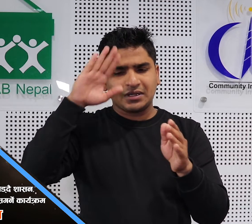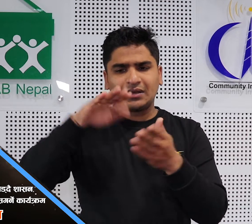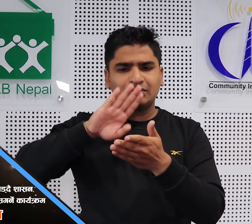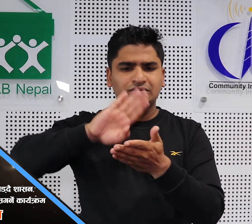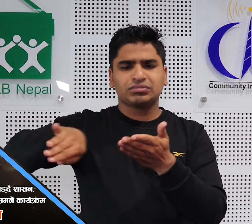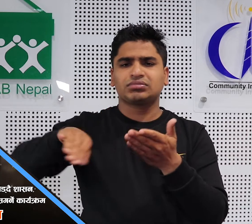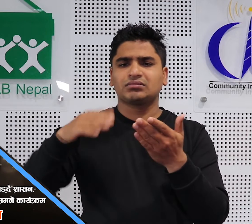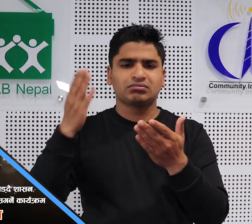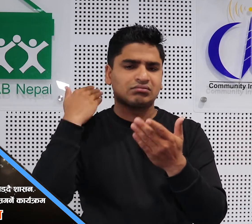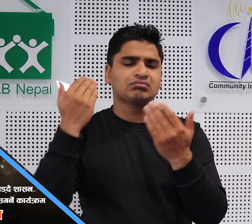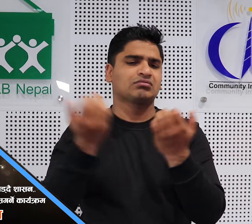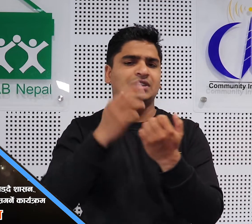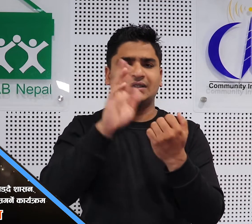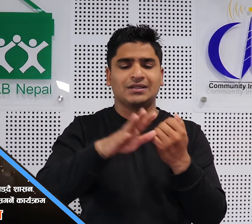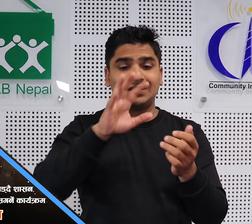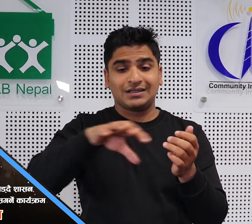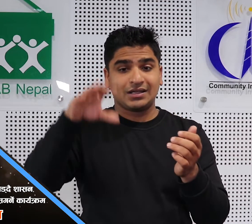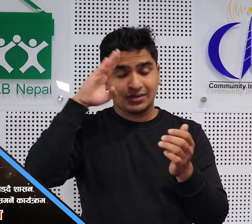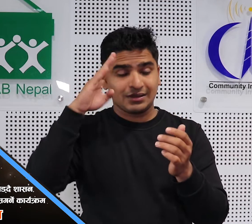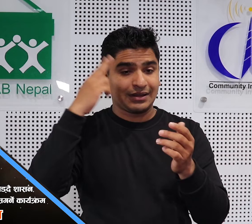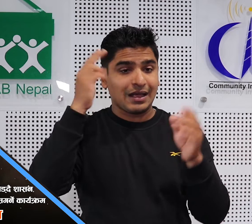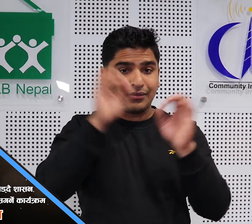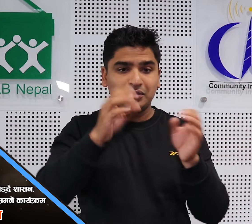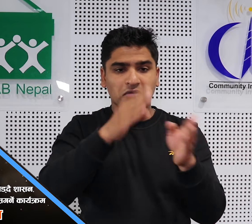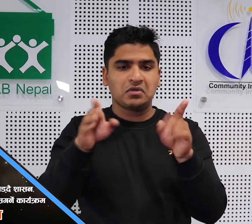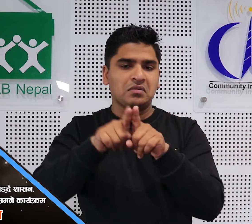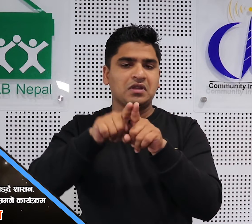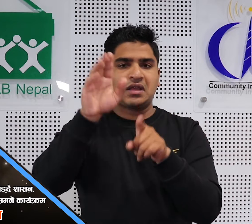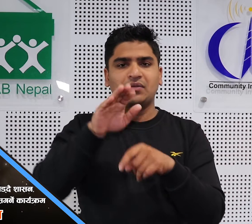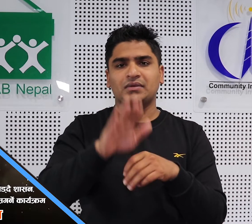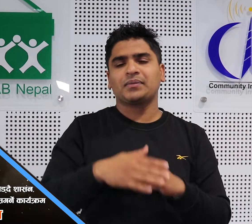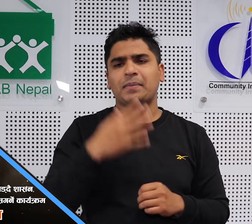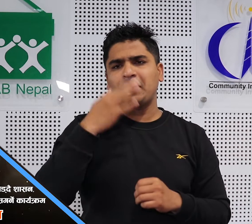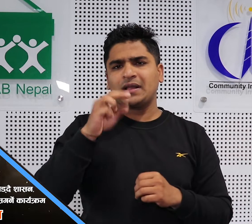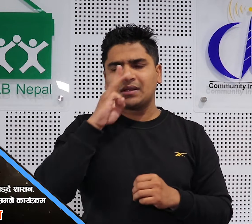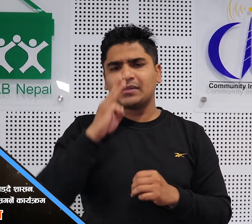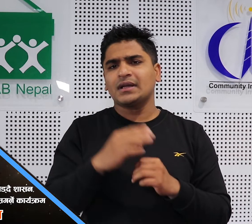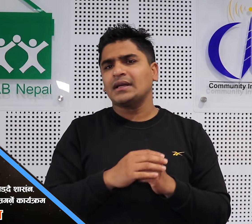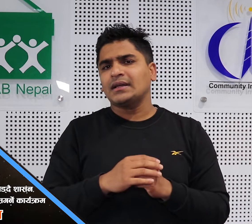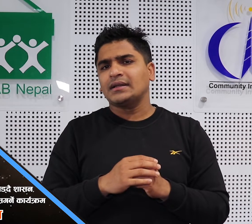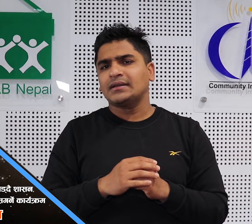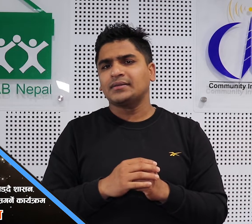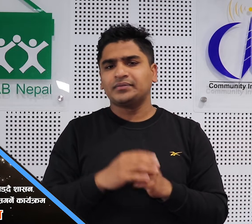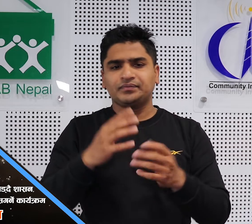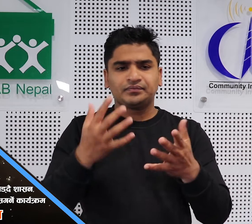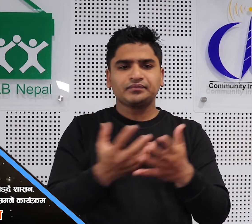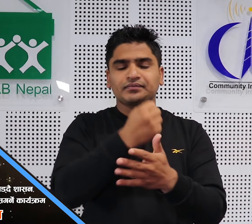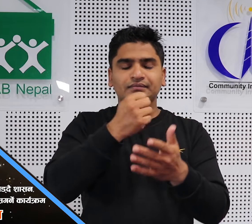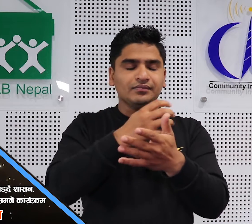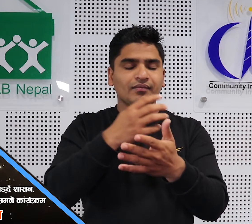कतिपय चाहिँ स्थानीय सरकारलाई थाहै नपाएका योजना पनि आउँछन्। अब वास्तवमा संहिताको नौ भनेको चाहिँ स्थानीय सरकार भनेको घरानीको